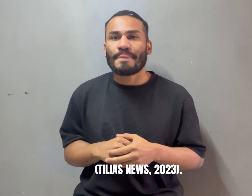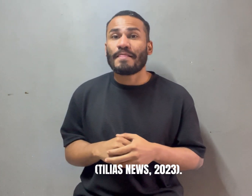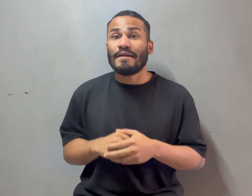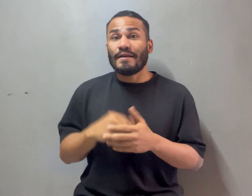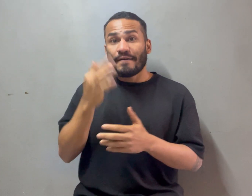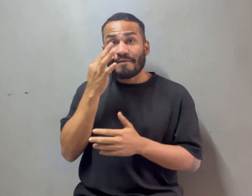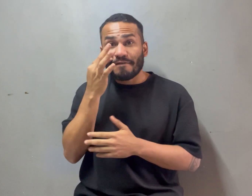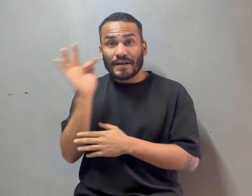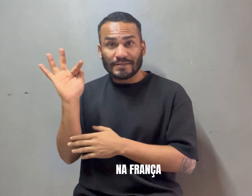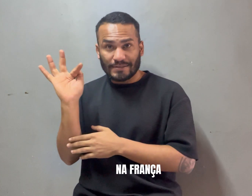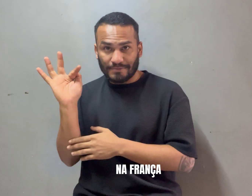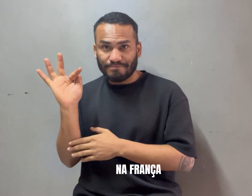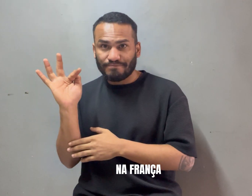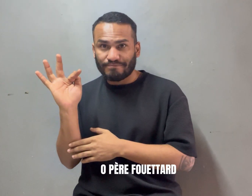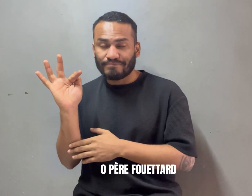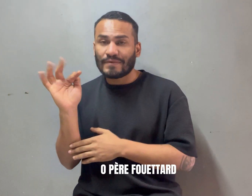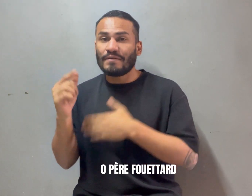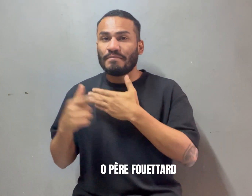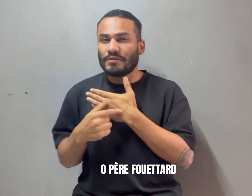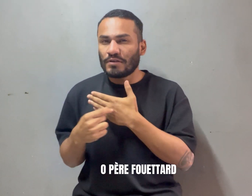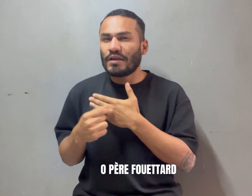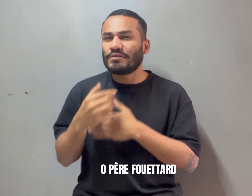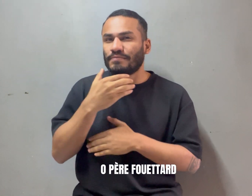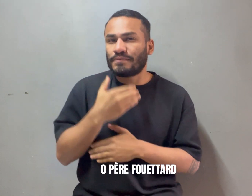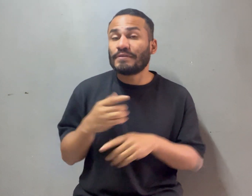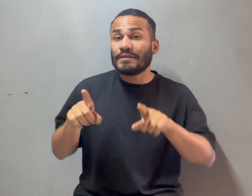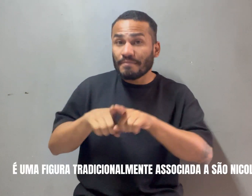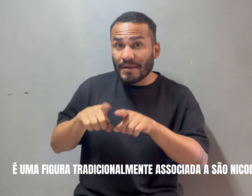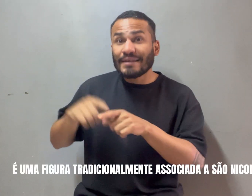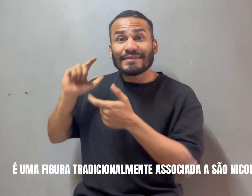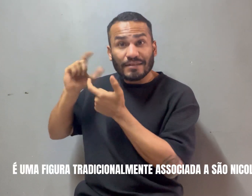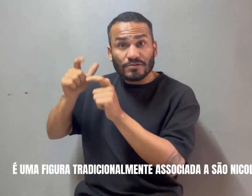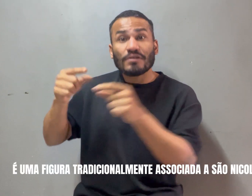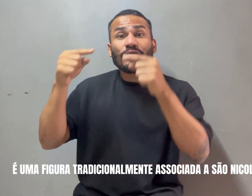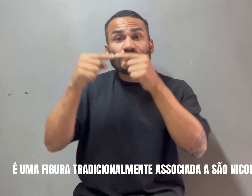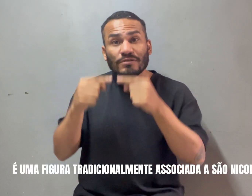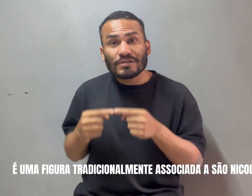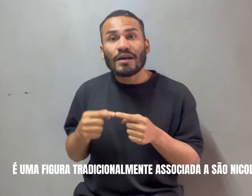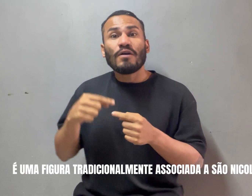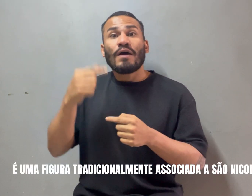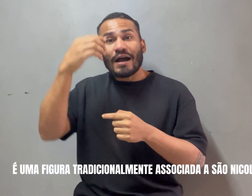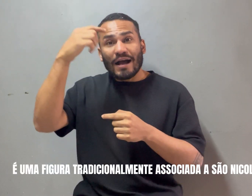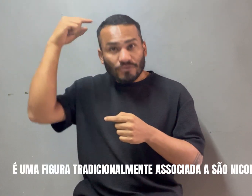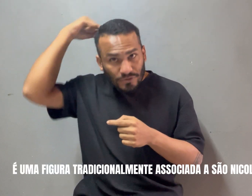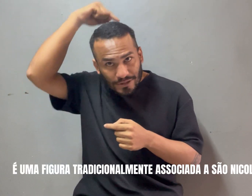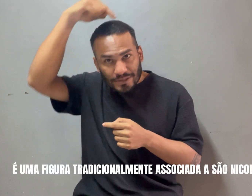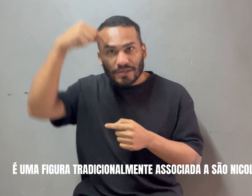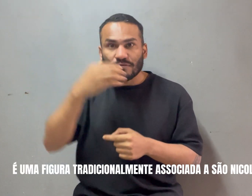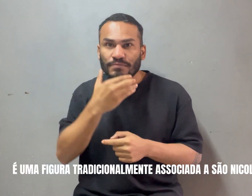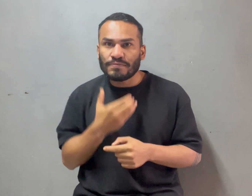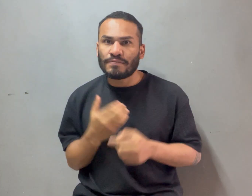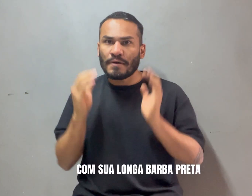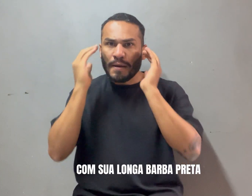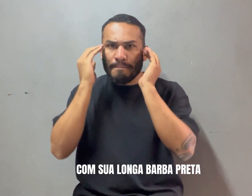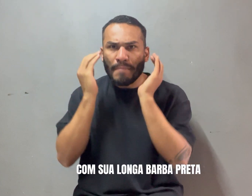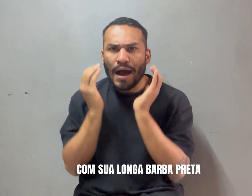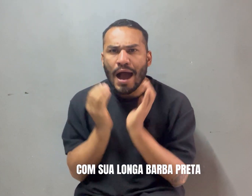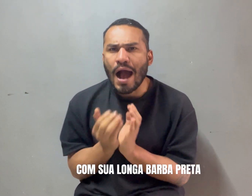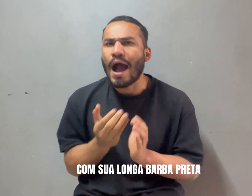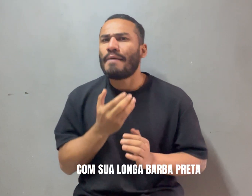2023. Na França, o Père Fouettard é uma figura tradicionalmente associada a São Nicolau. Com sua longa barba